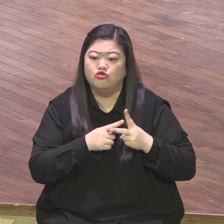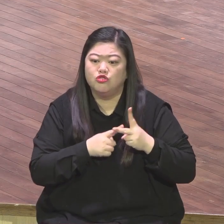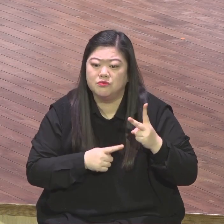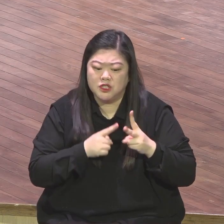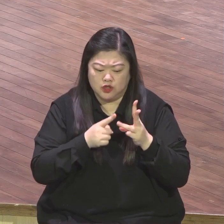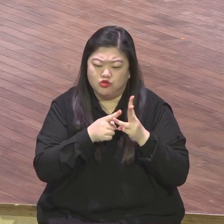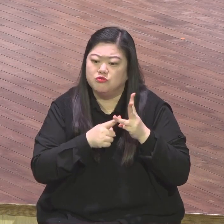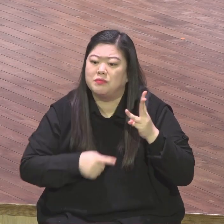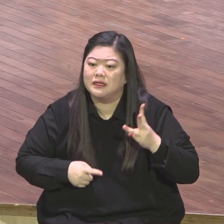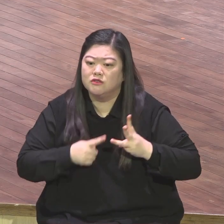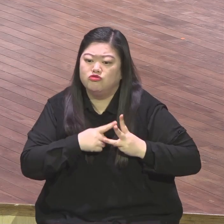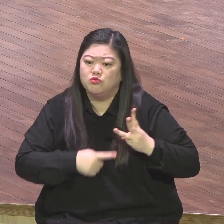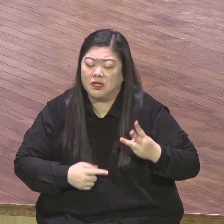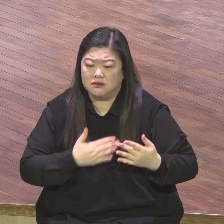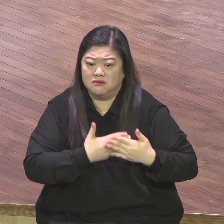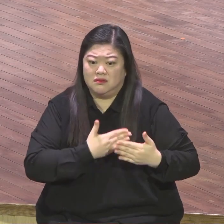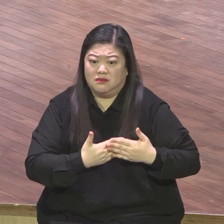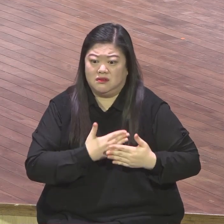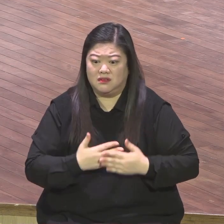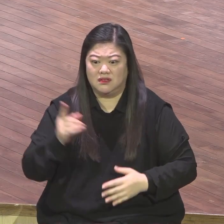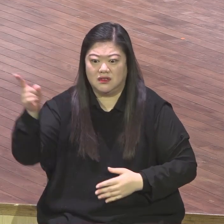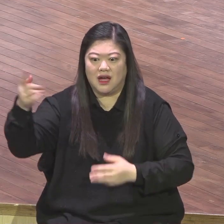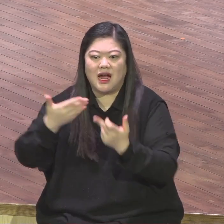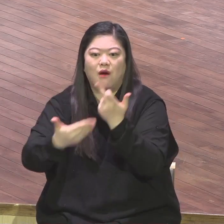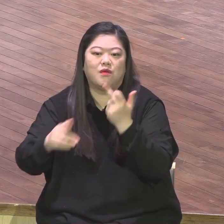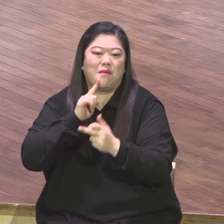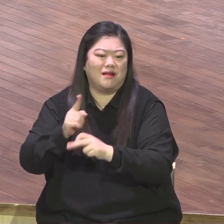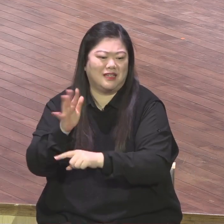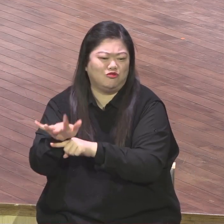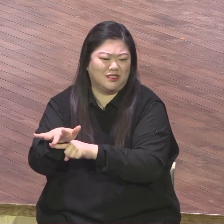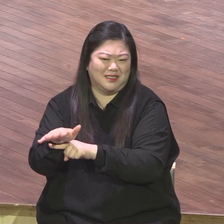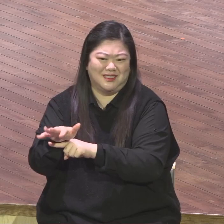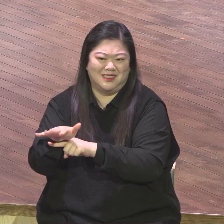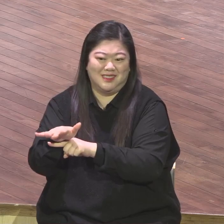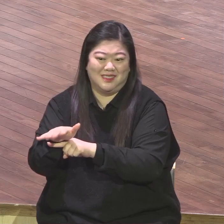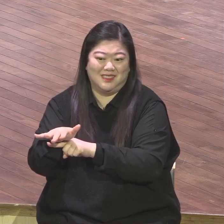그 두근두근을 강원도 방언으로 두근반.